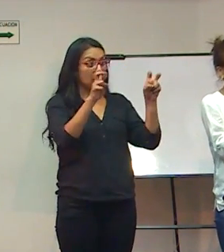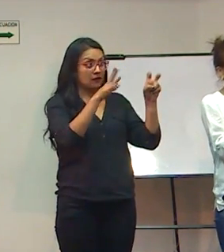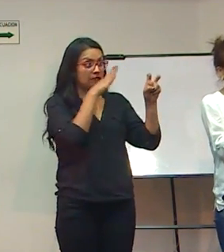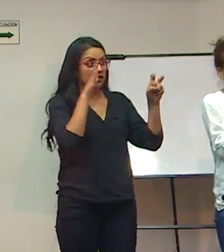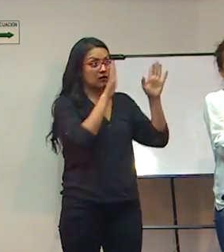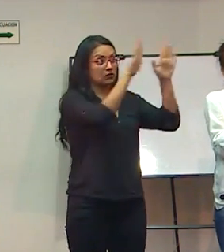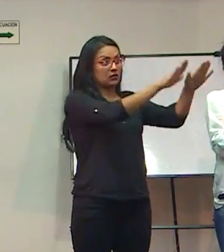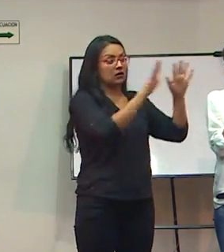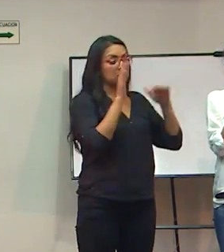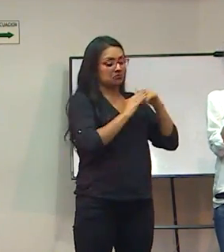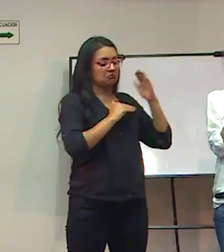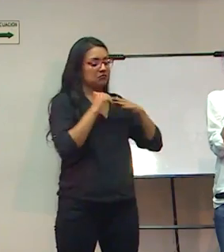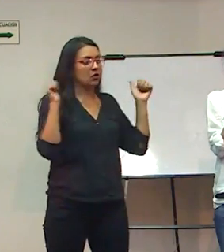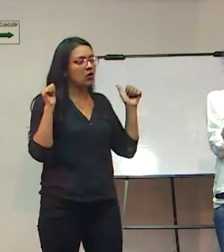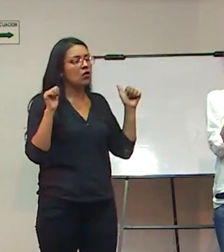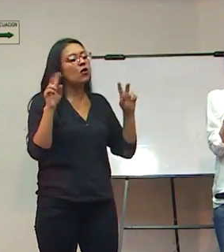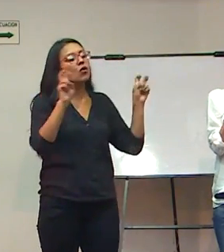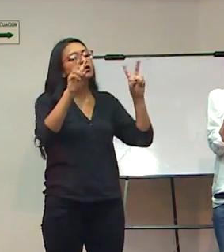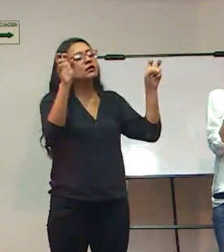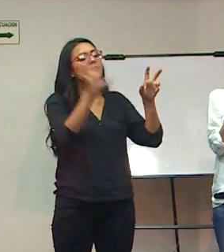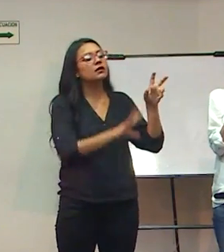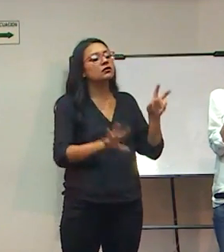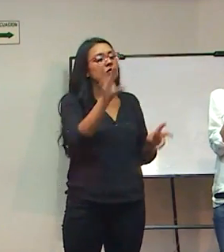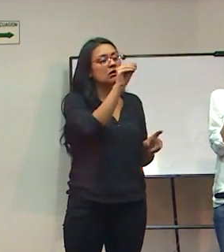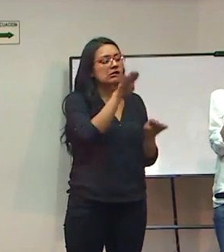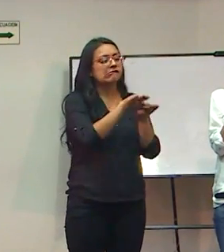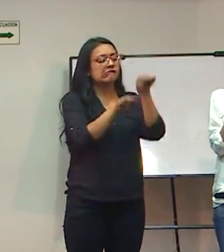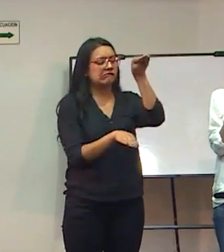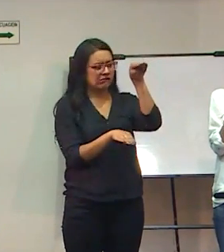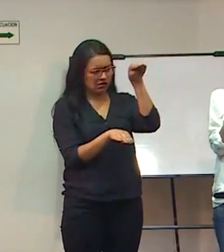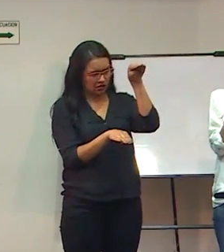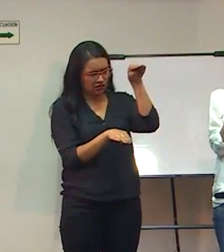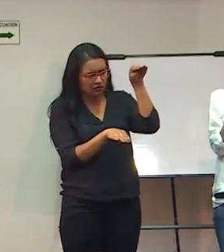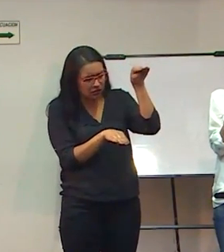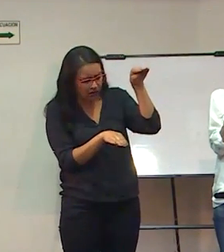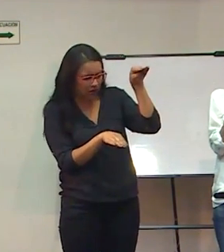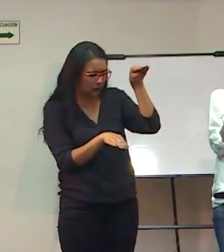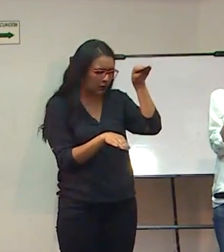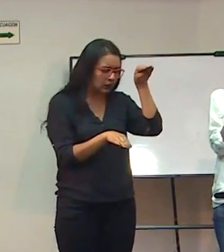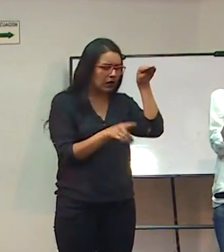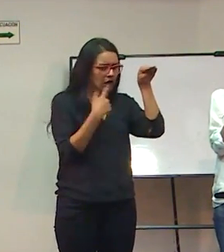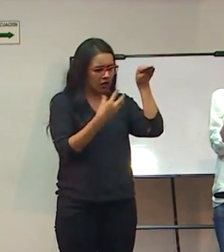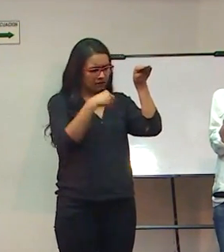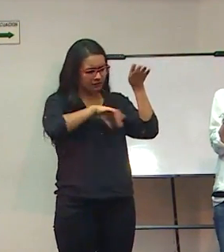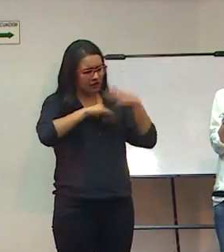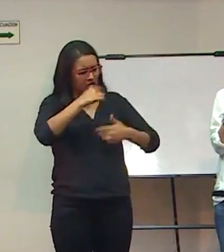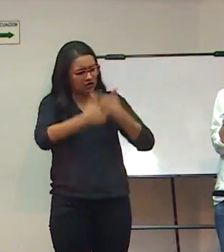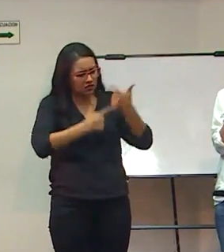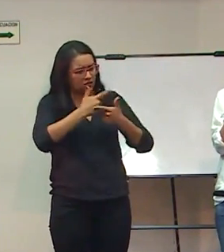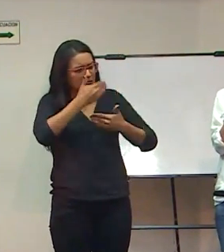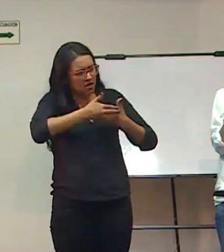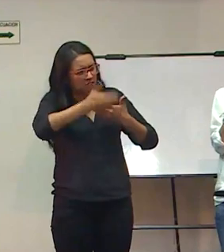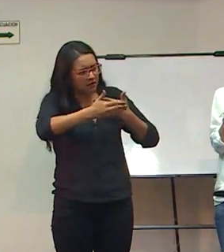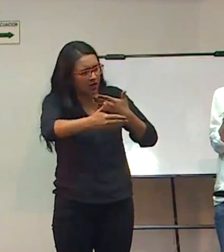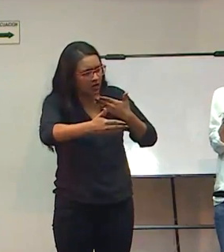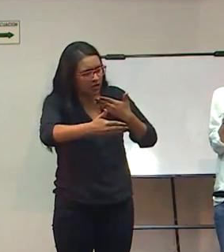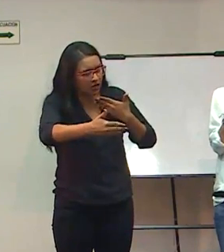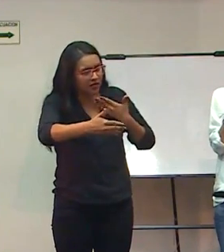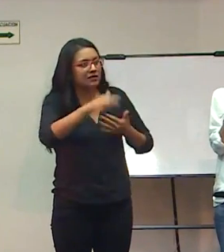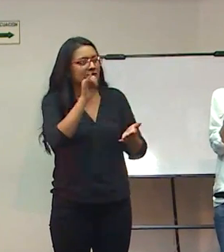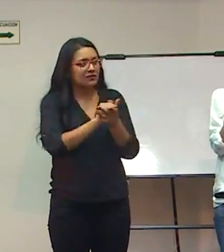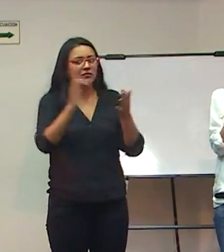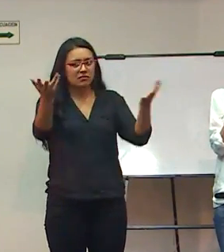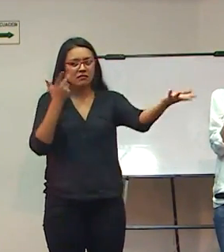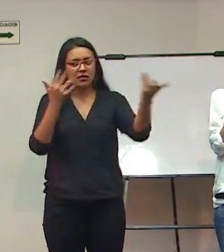campo o es un tema de todos? ¿Será que la desigualdad es algo que nos cobija y por eso hay ahí unas luchas constantes? Y me